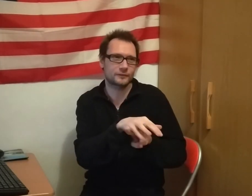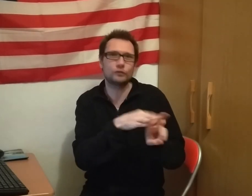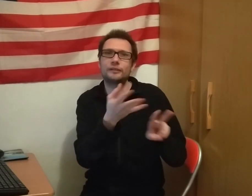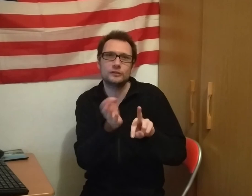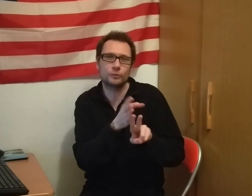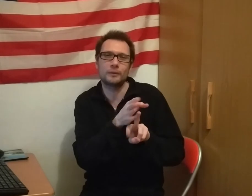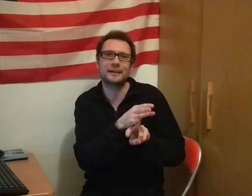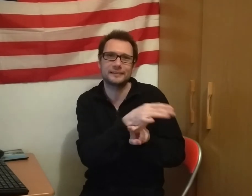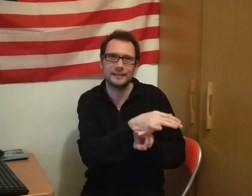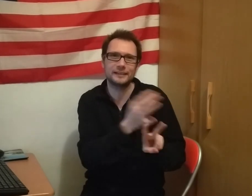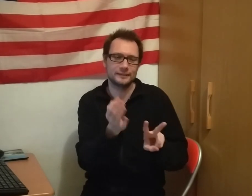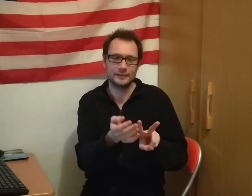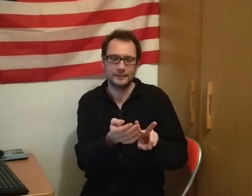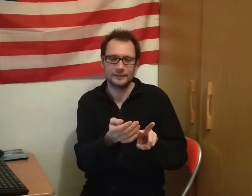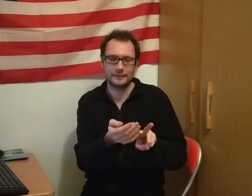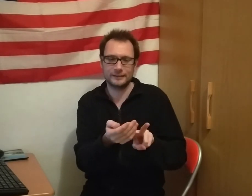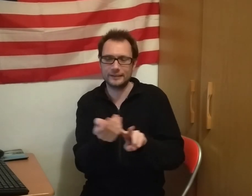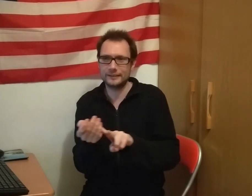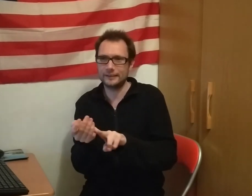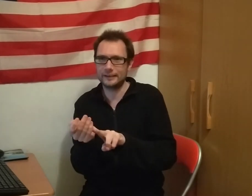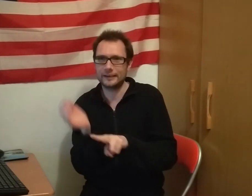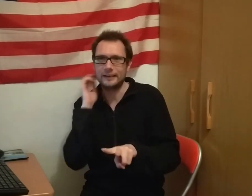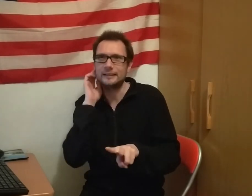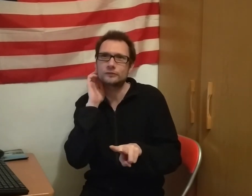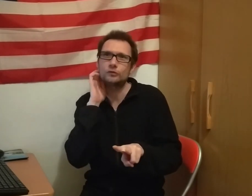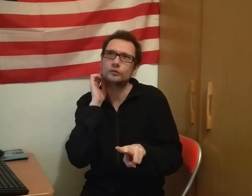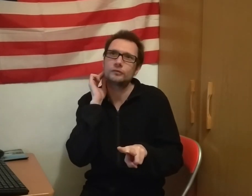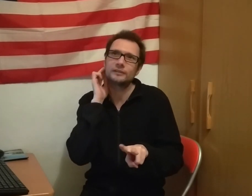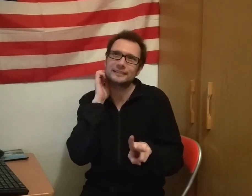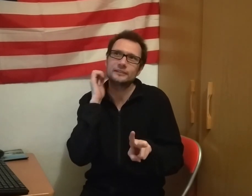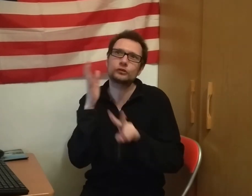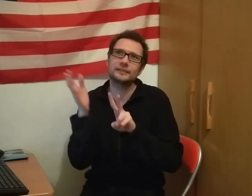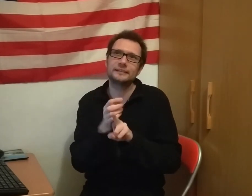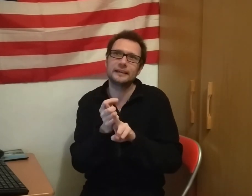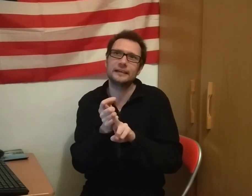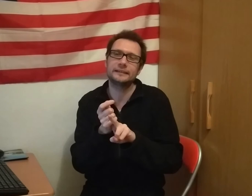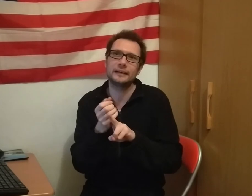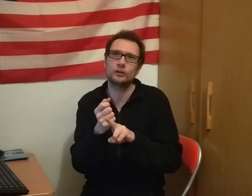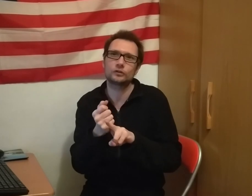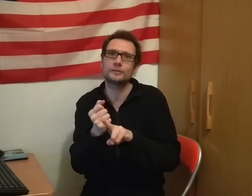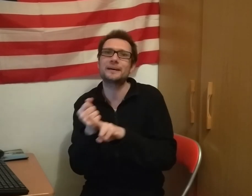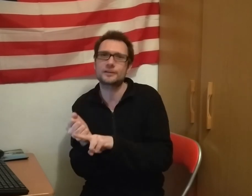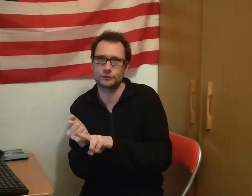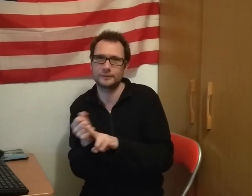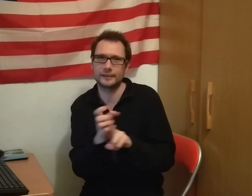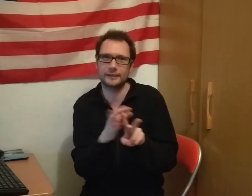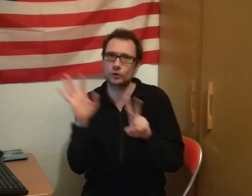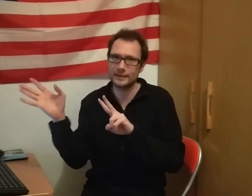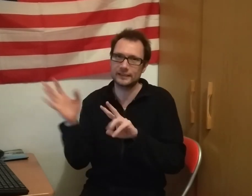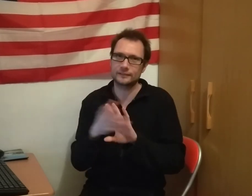los fallos, los problemas que tienen. Y ella está haciendo otro canal de los embarazos en Rumanía, entonces